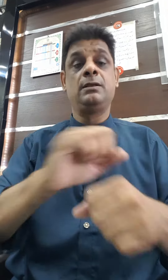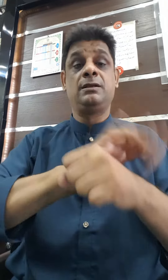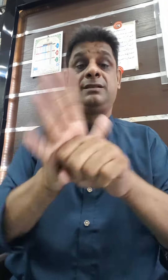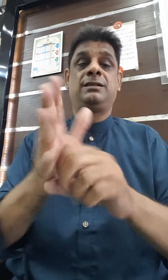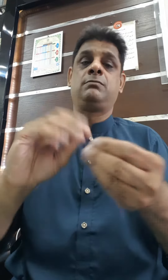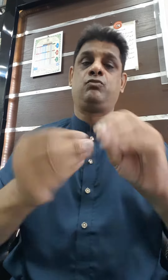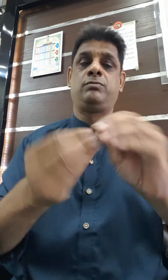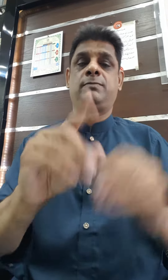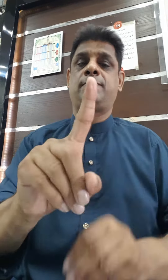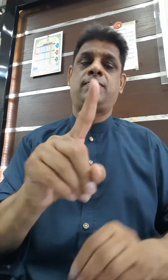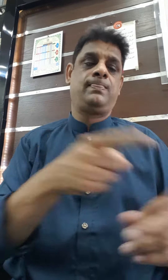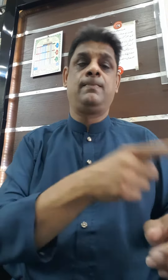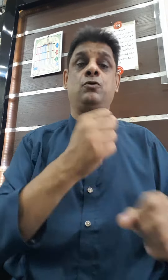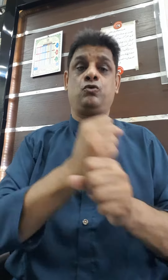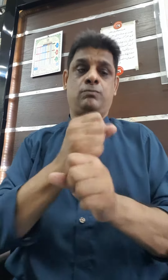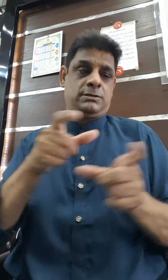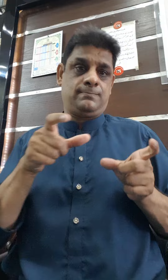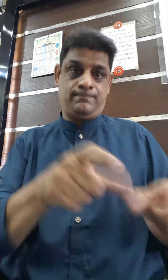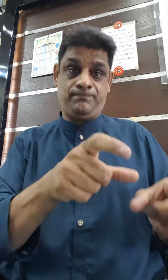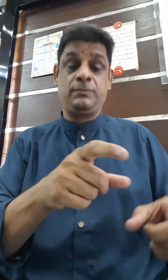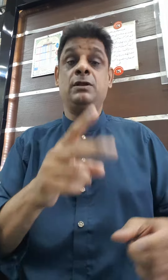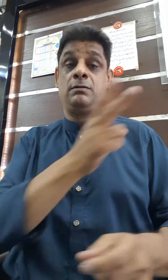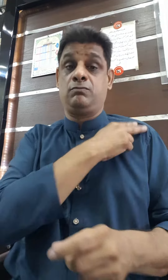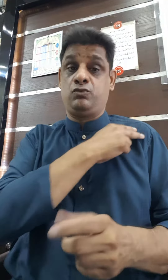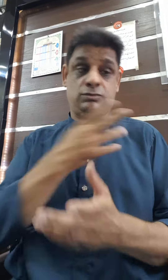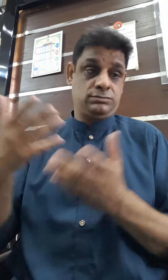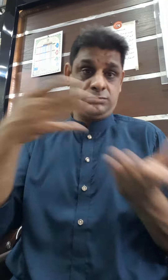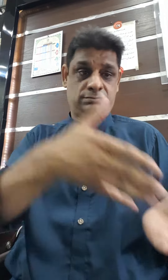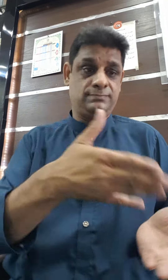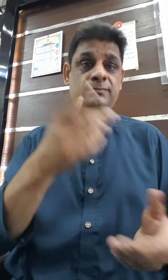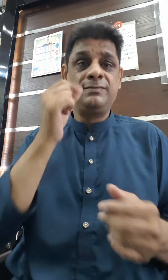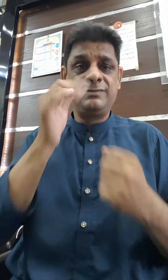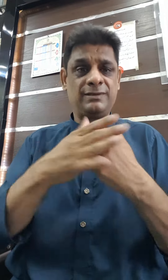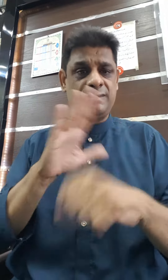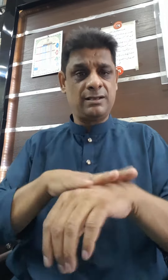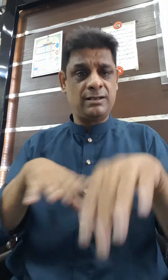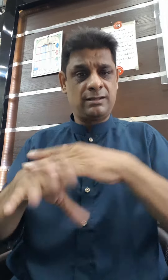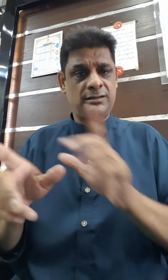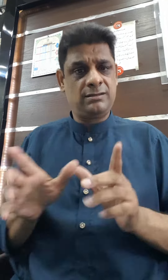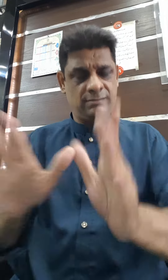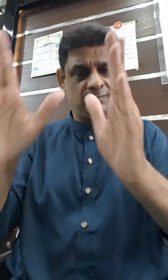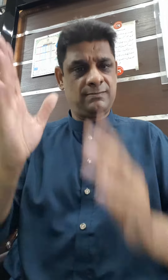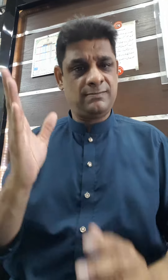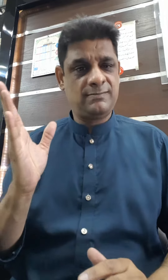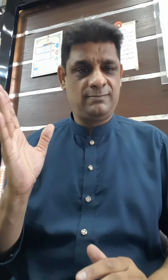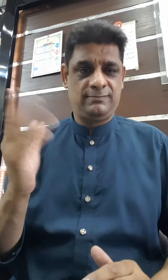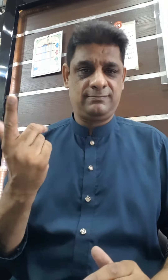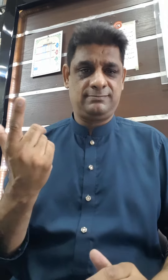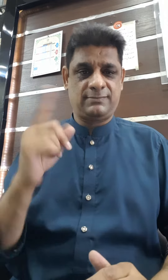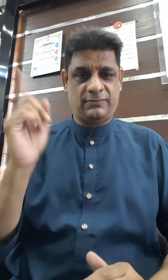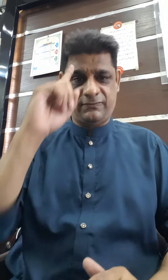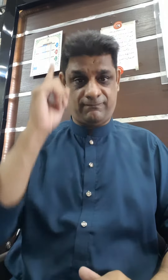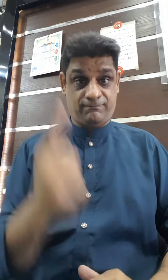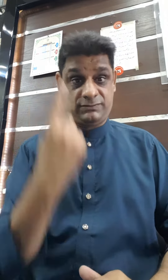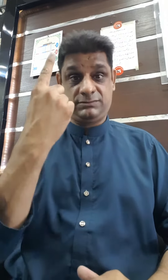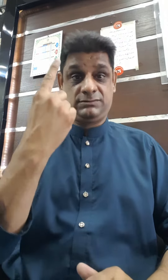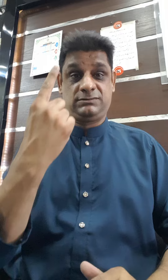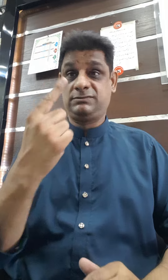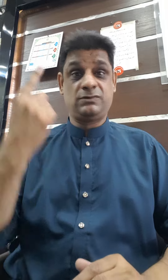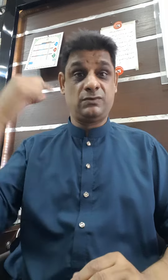ये 30, 15, 19 इतने पुराना पड़ा है अभी कल जो आपने दिया स्टॉक की गई है रिटर्न करिए। हां जी करते हां ठीक हो